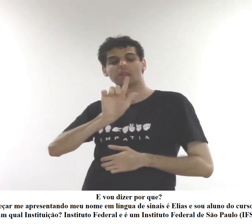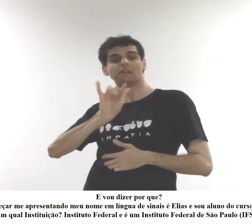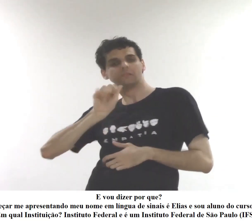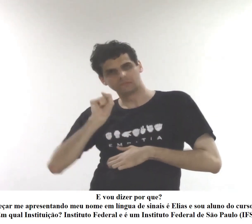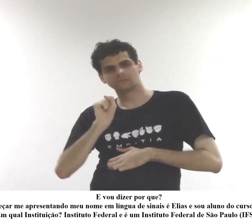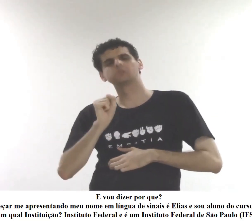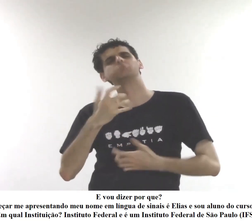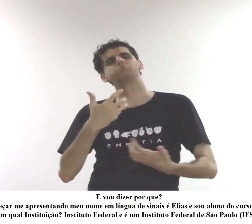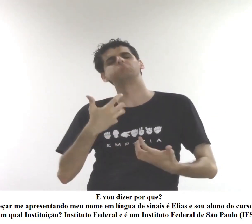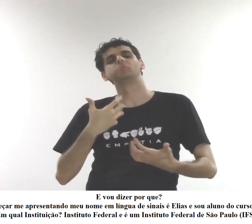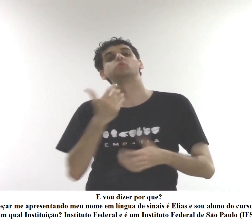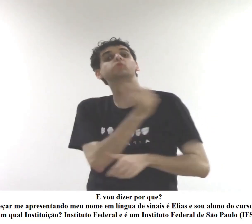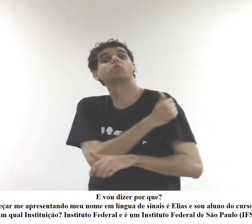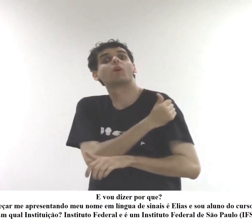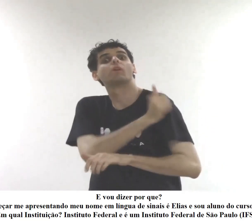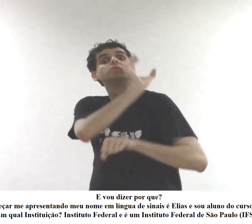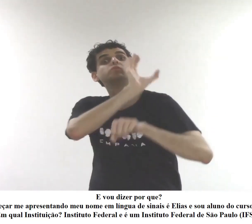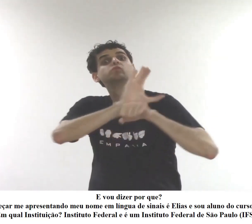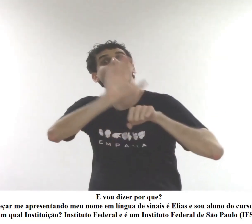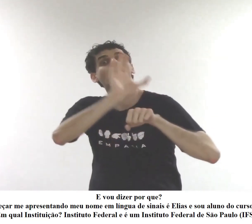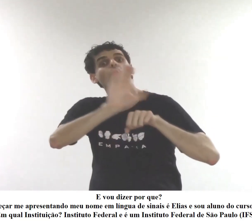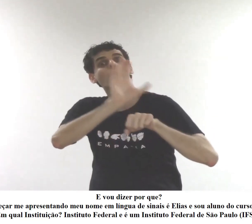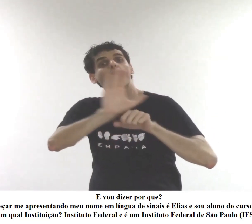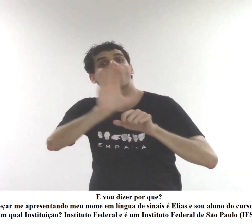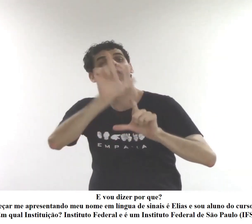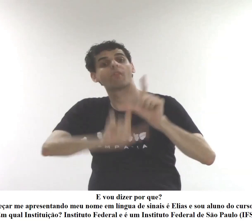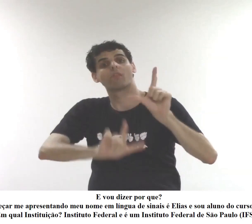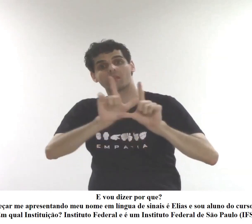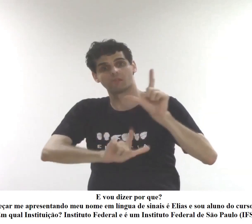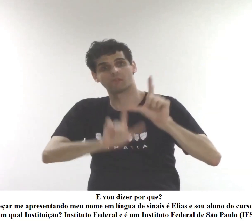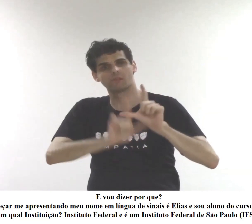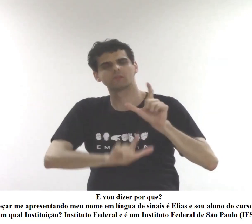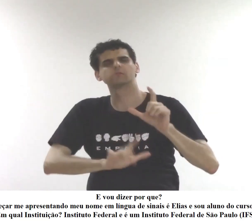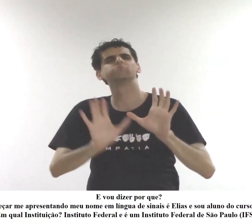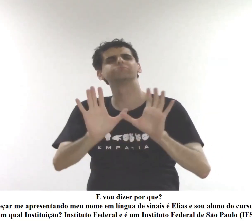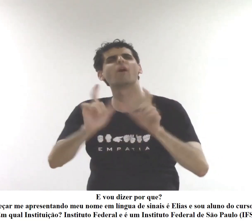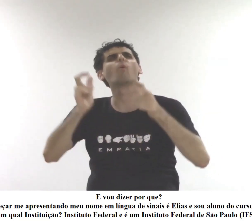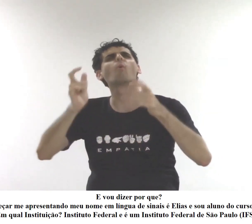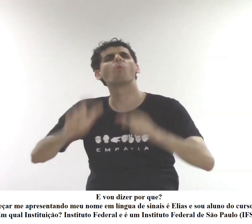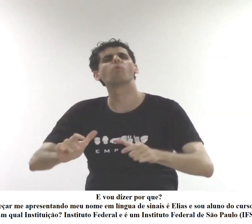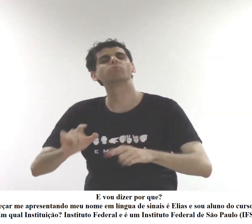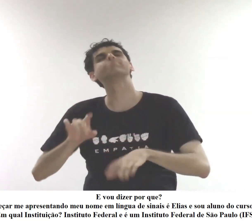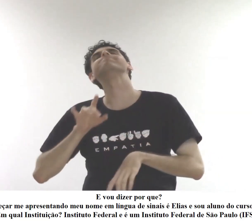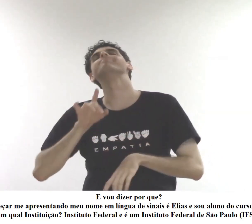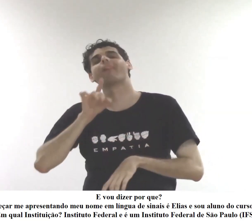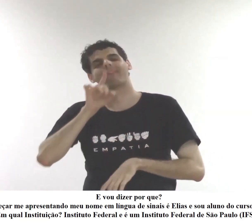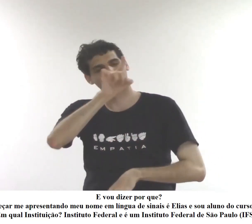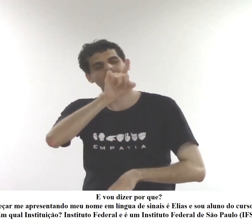Língua de Sinais, eu sou Elias. Eu sou aluno do curso de Letras. De qual